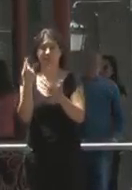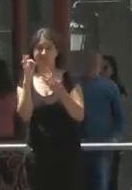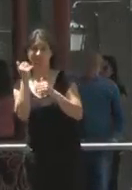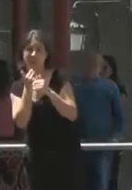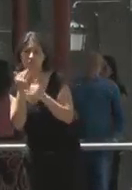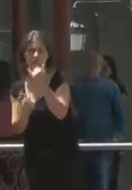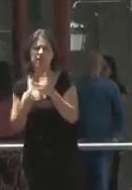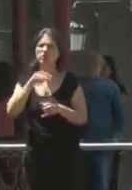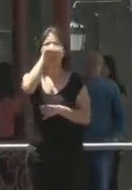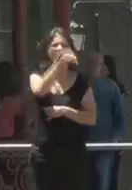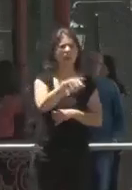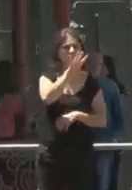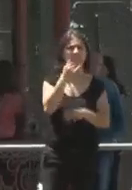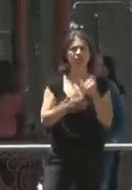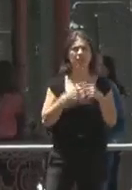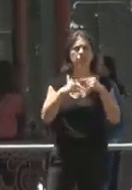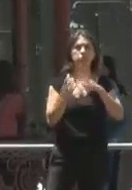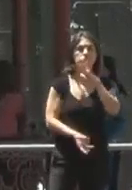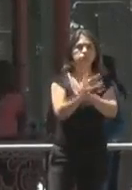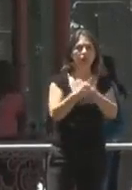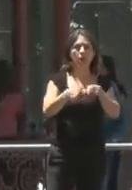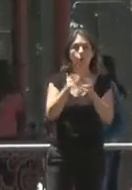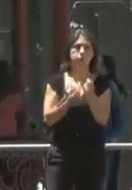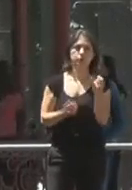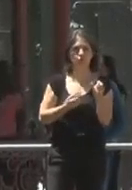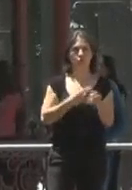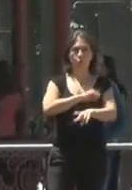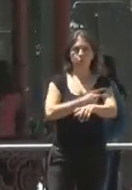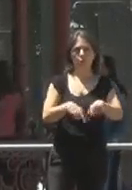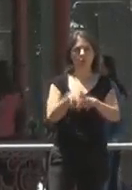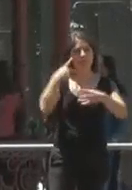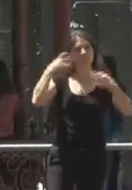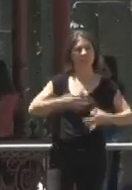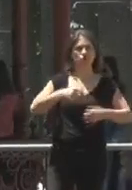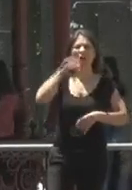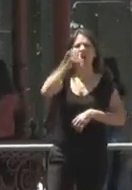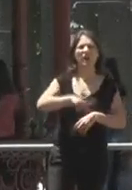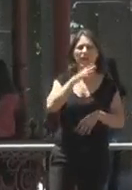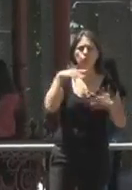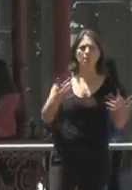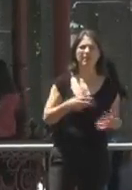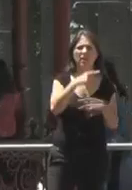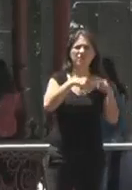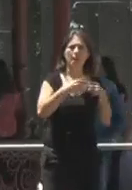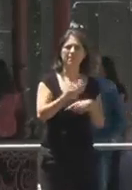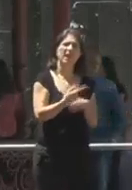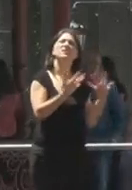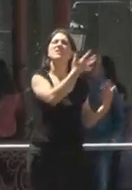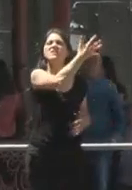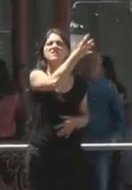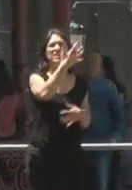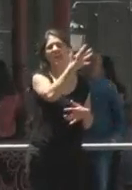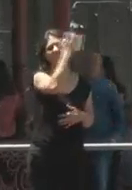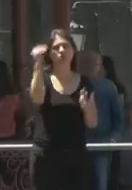formar una familia se ha convertido en un deporte de riesgo. Tenemos un país en el que hay 500.000 de familias monoparentales sostenidas